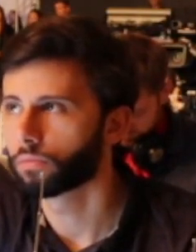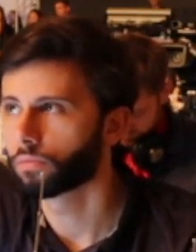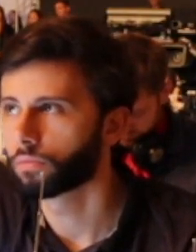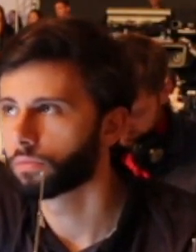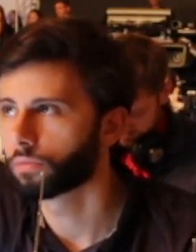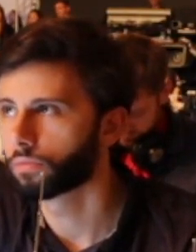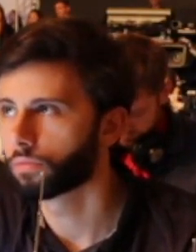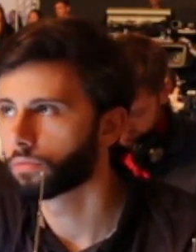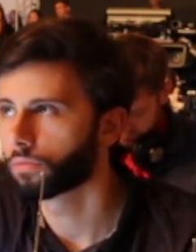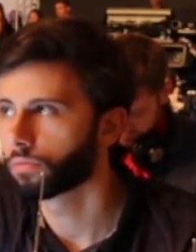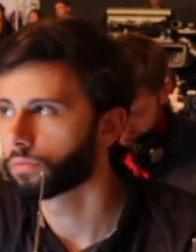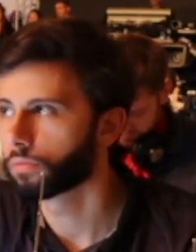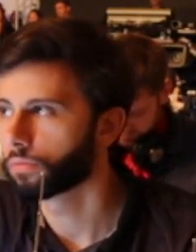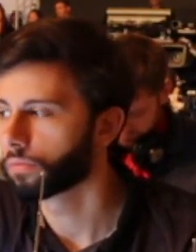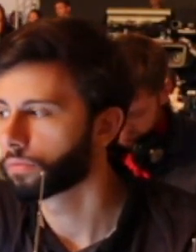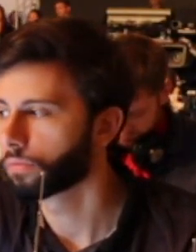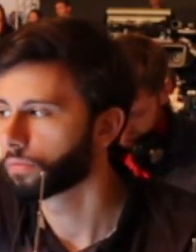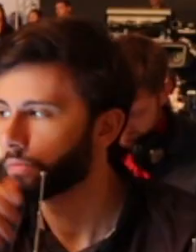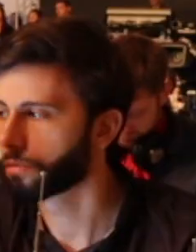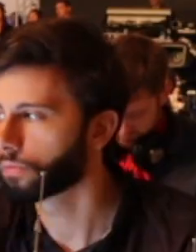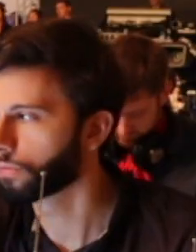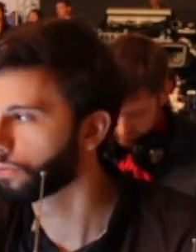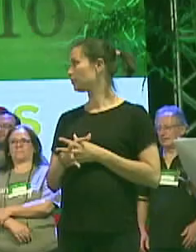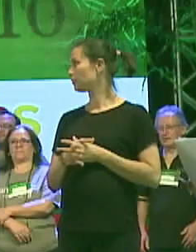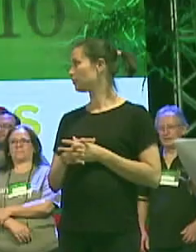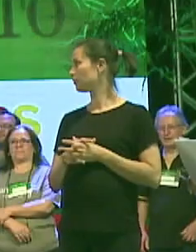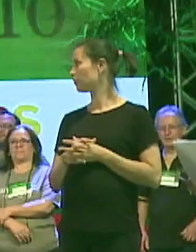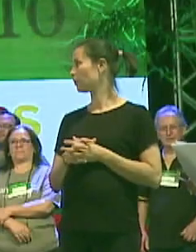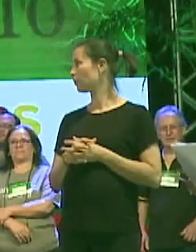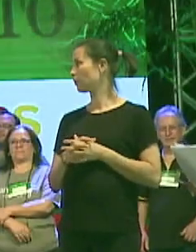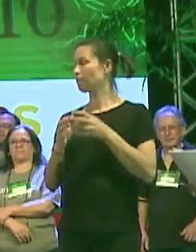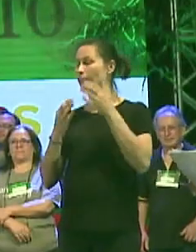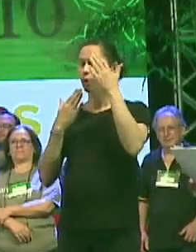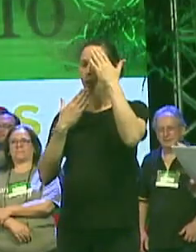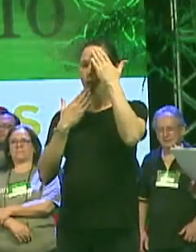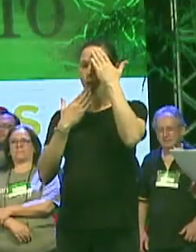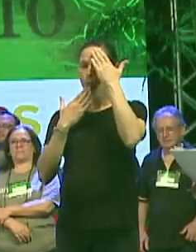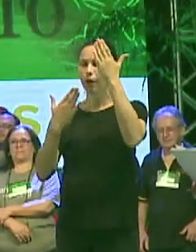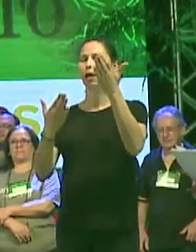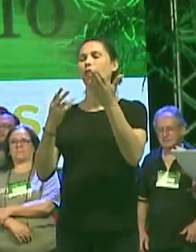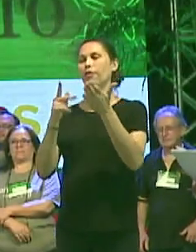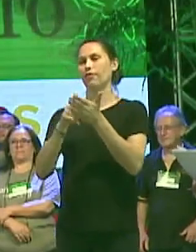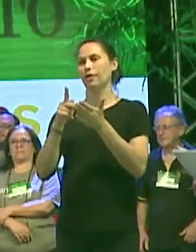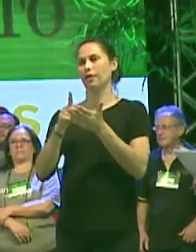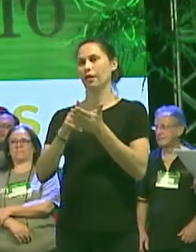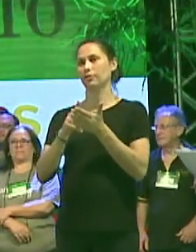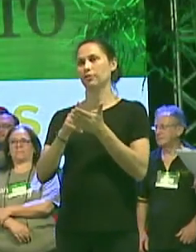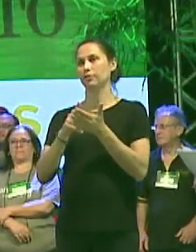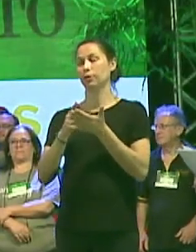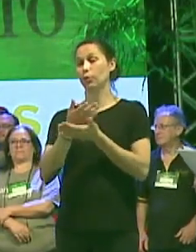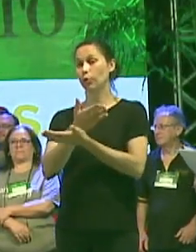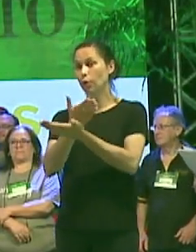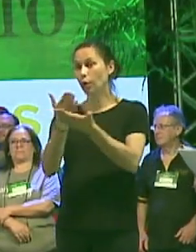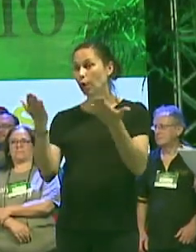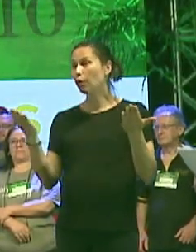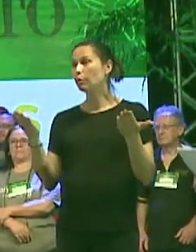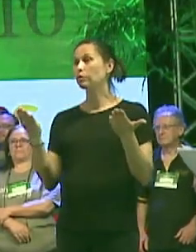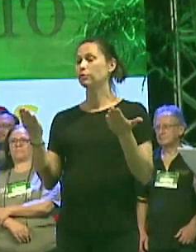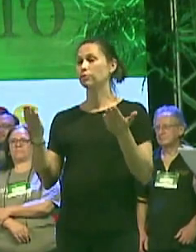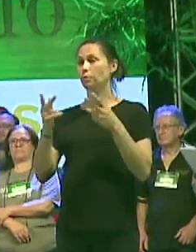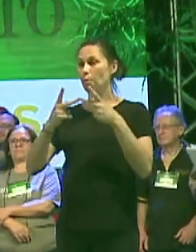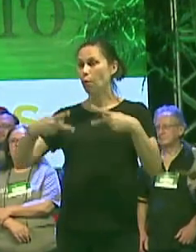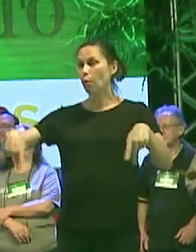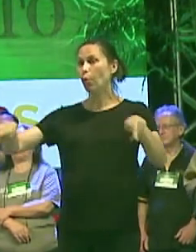temos ainda, João. É isso aí. No palco, está toda... reuniram parte da comissão organizadora, o